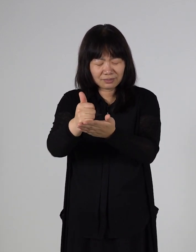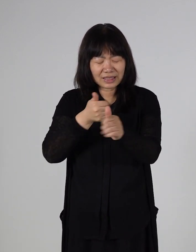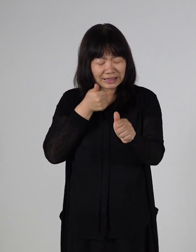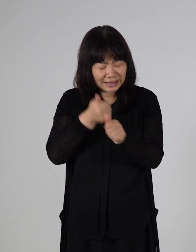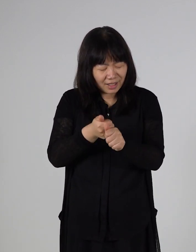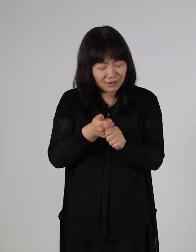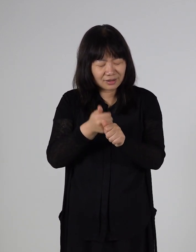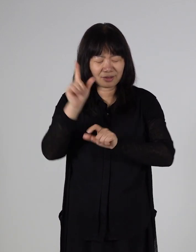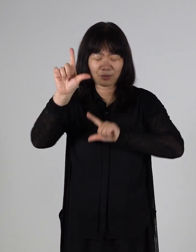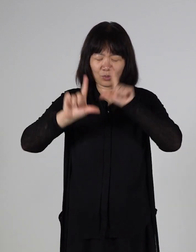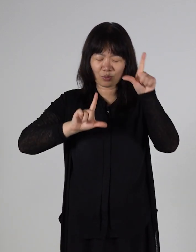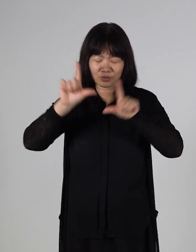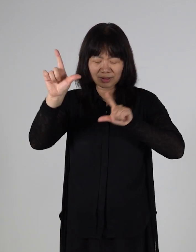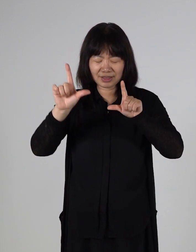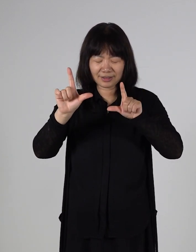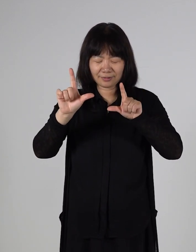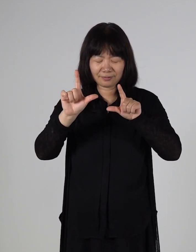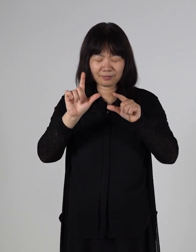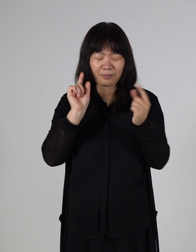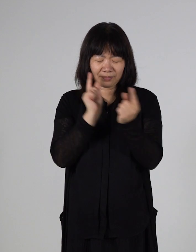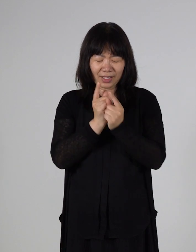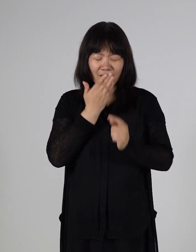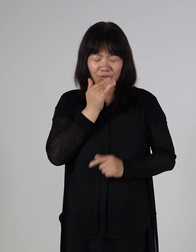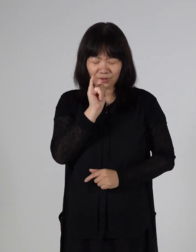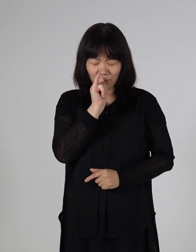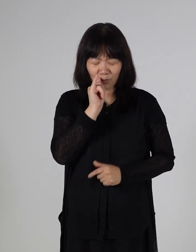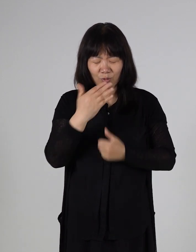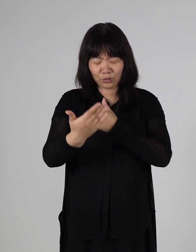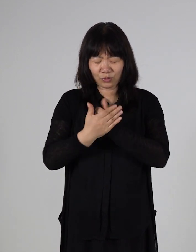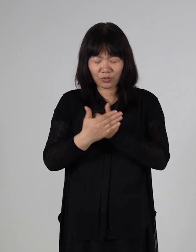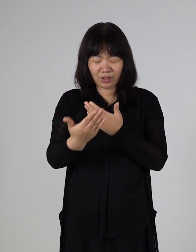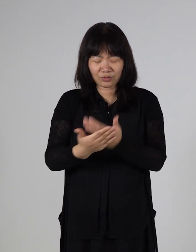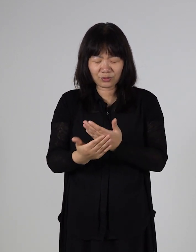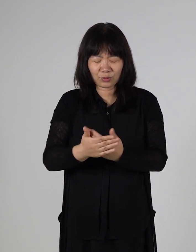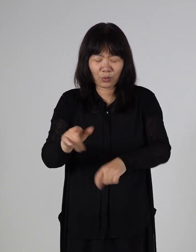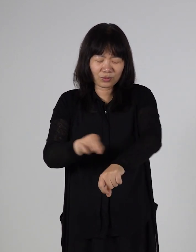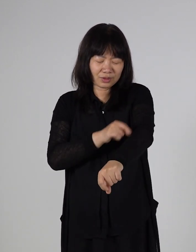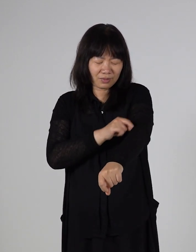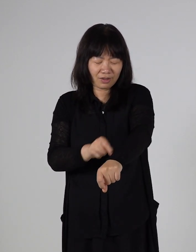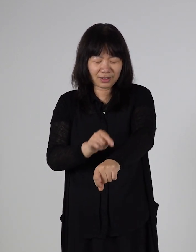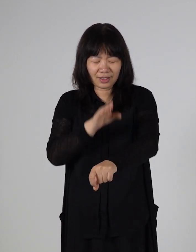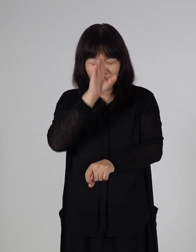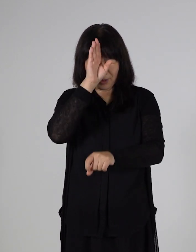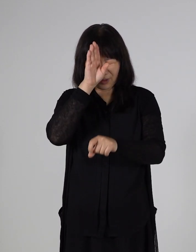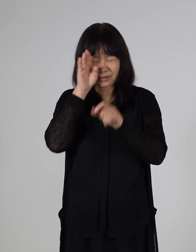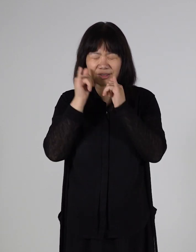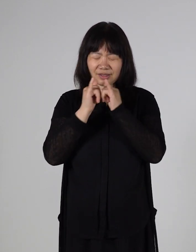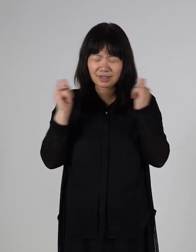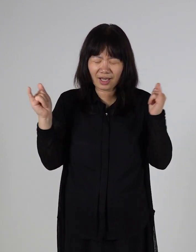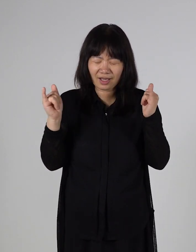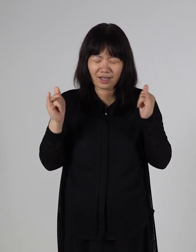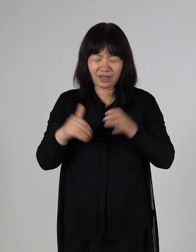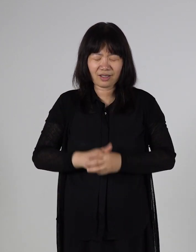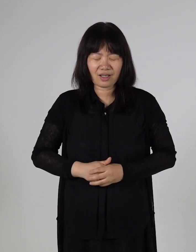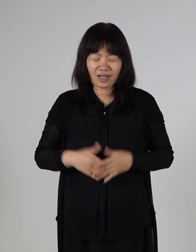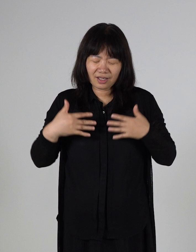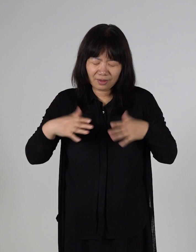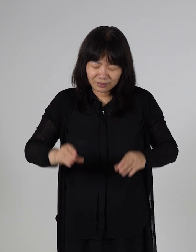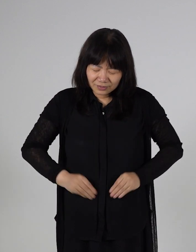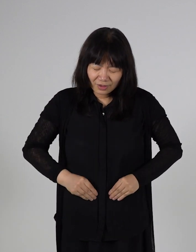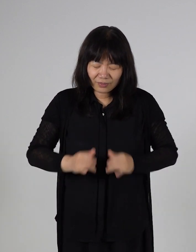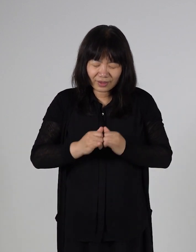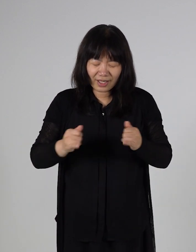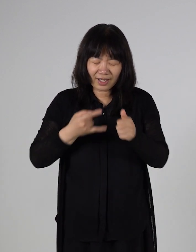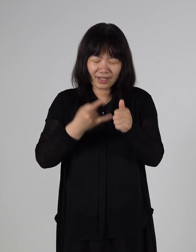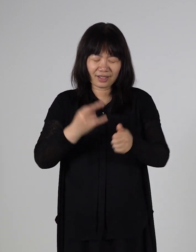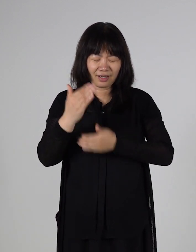승리하는 모습을 목도할 수 있도록 도와주시고, 특별히 병든 자, 공고한 자, 핍절한 자에게